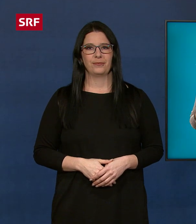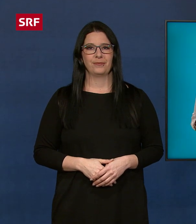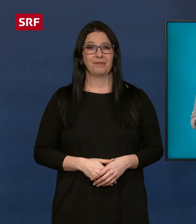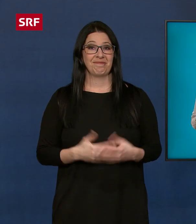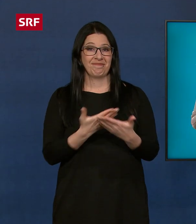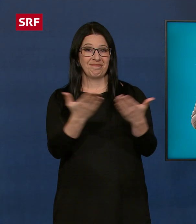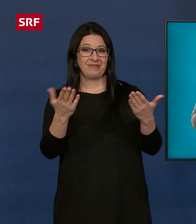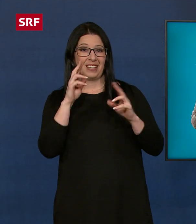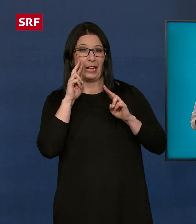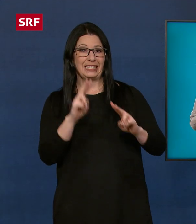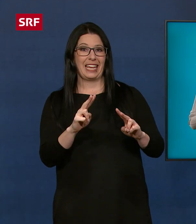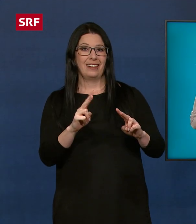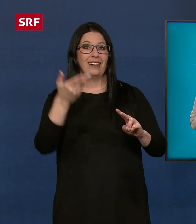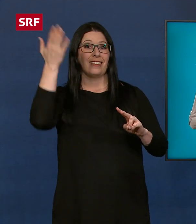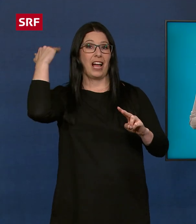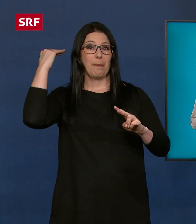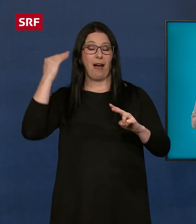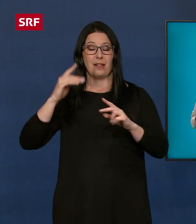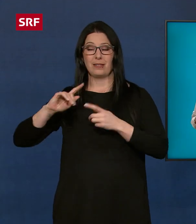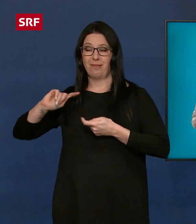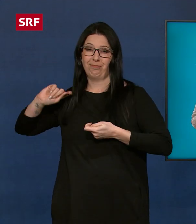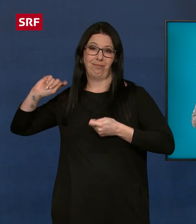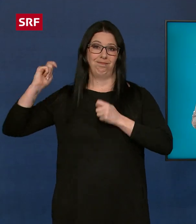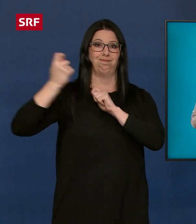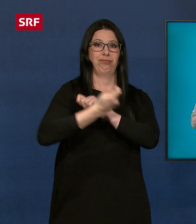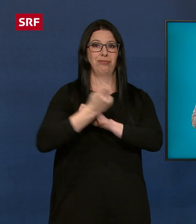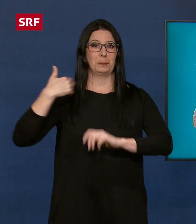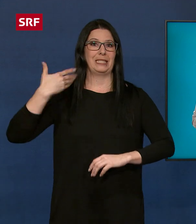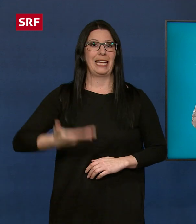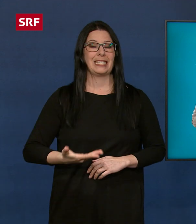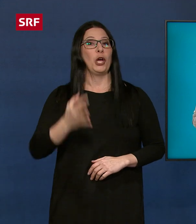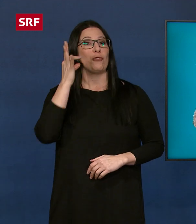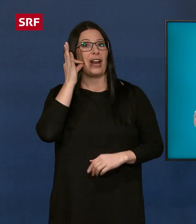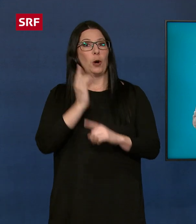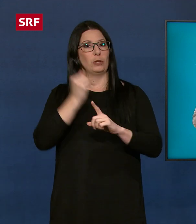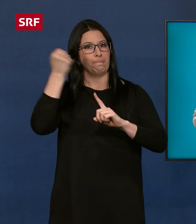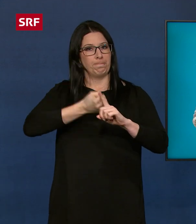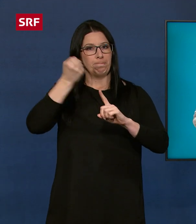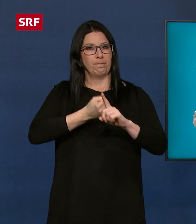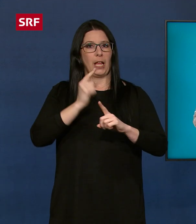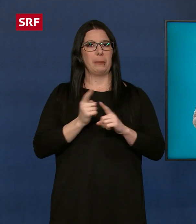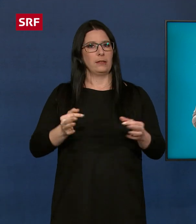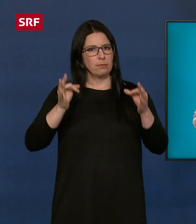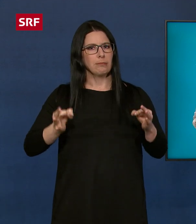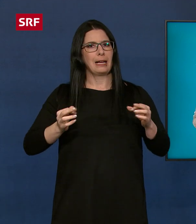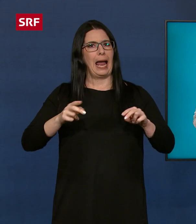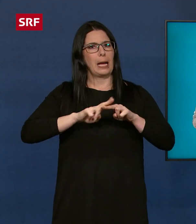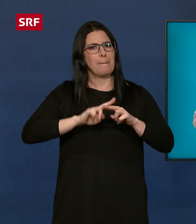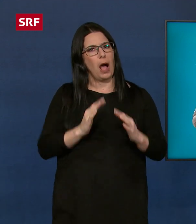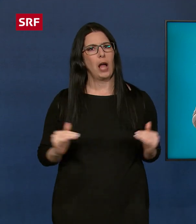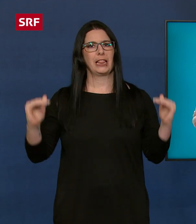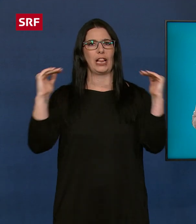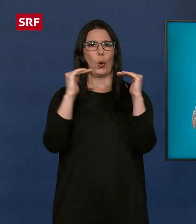Du siehst, es ist also ganz viel gegangen. Frauen mussten sich fest wehren, dass sie gleich behandelt werden wie die Männer.